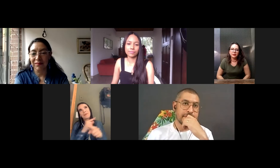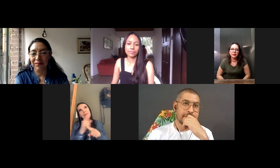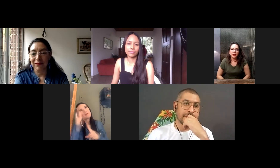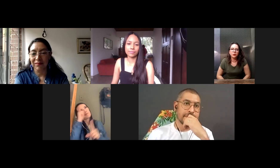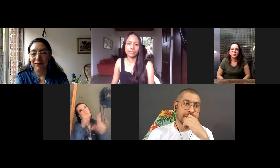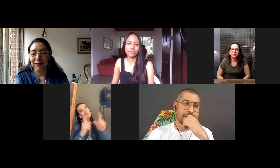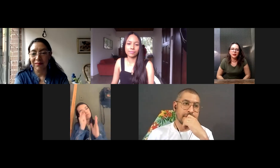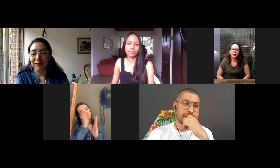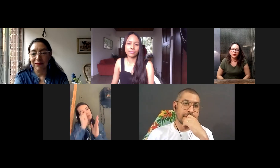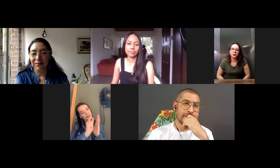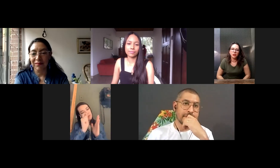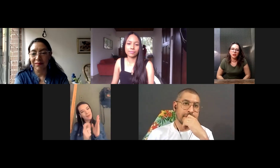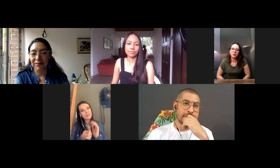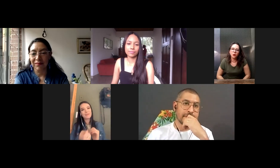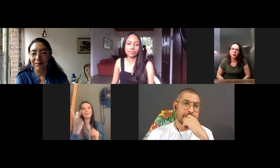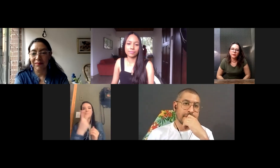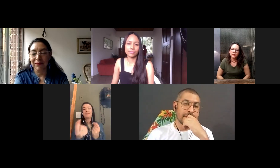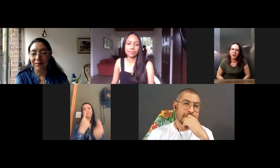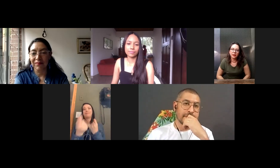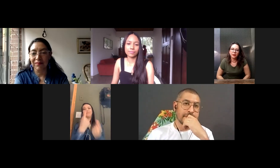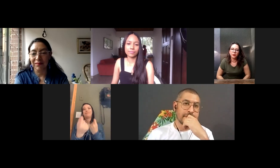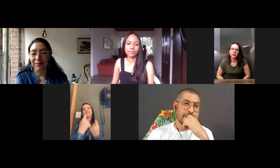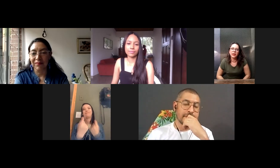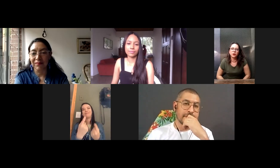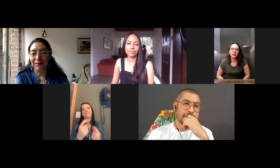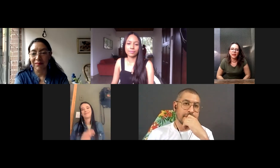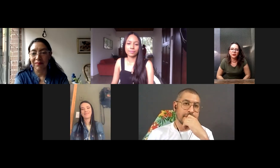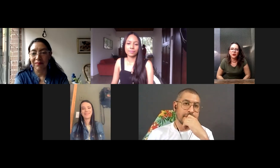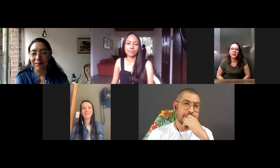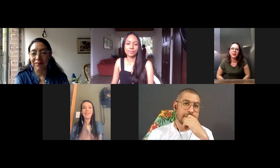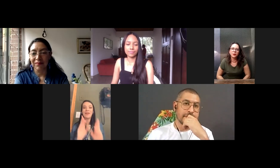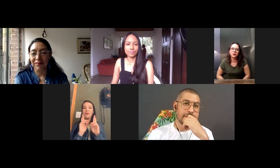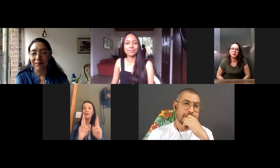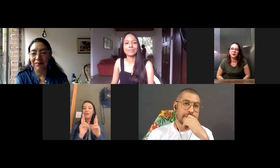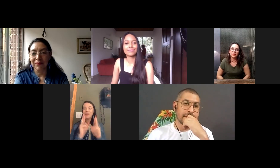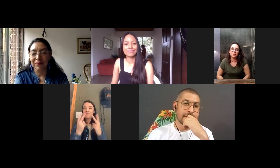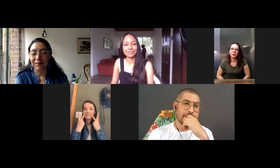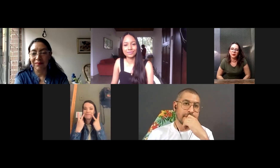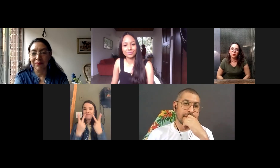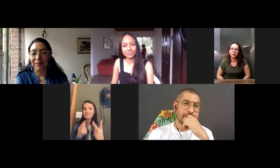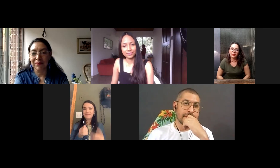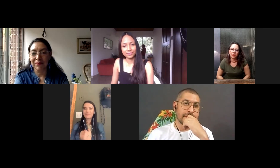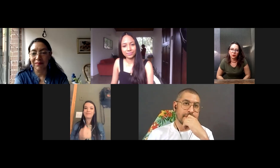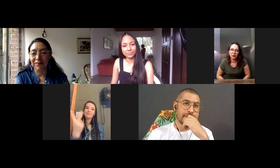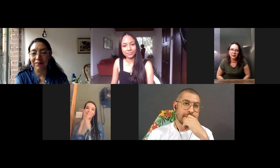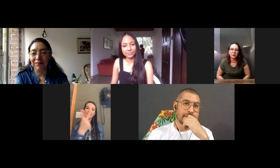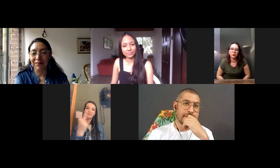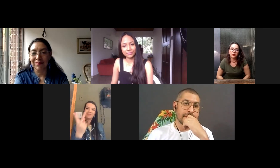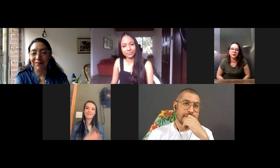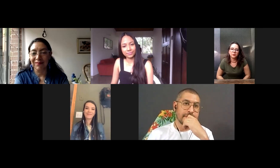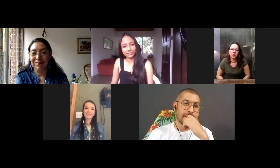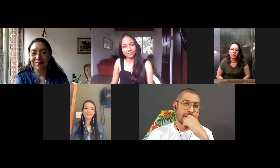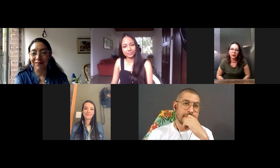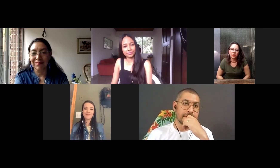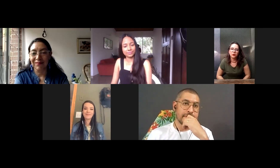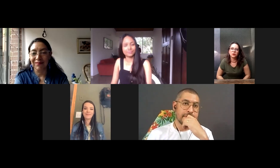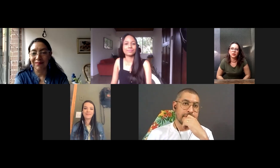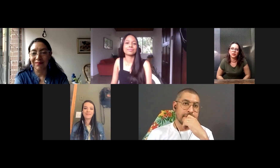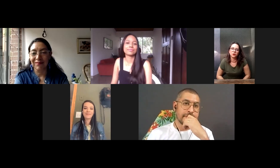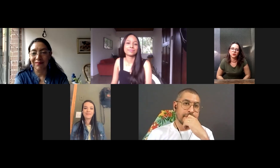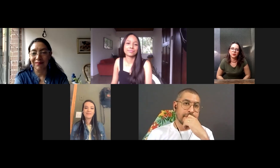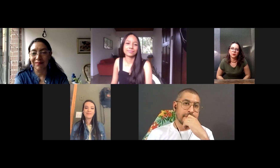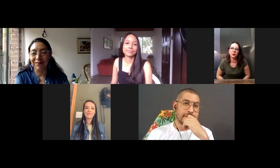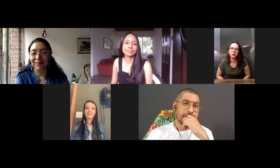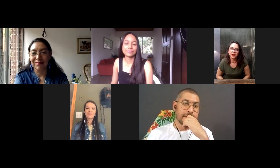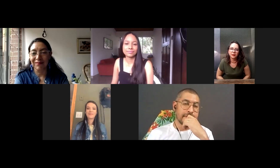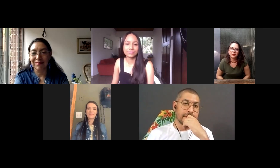hacer esas preguntas el próximo viernes, pueden ir anotando y el próximo viernes me pueden bombardear con todas esas preguntas. Espero verlos